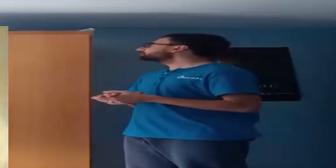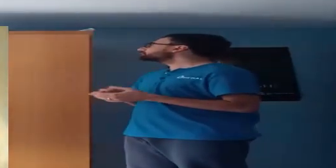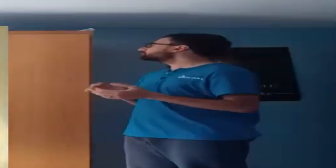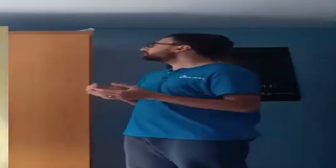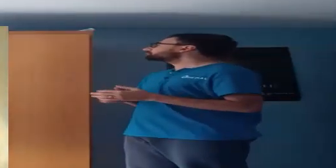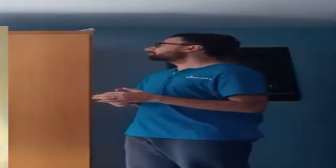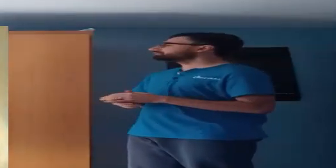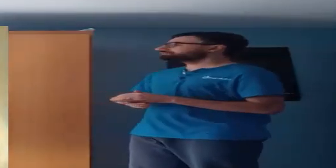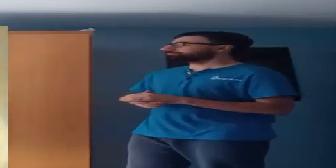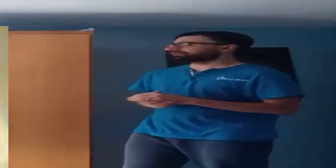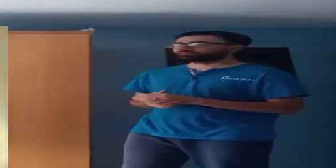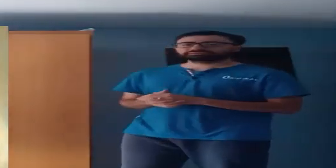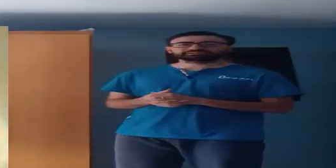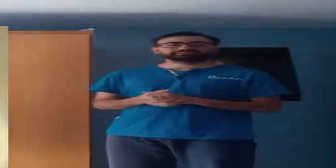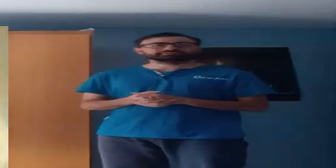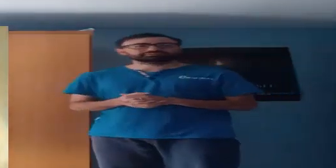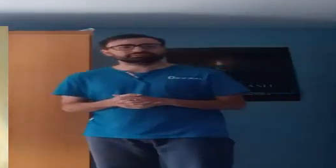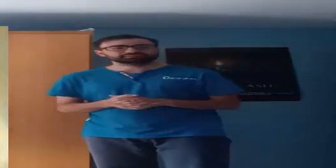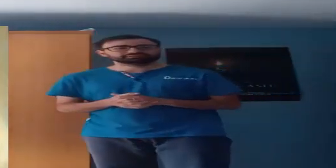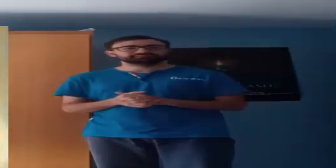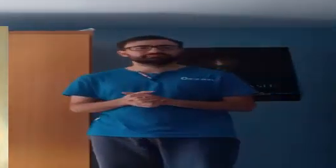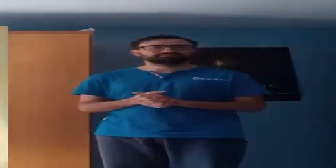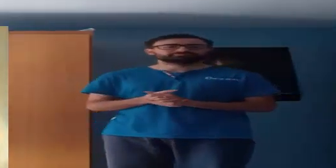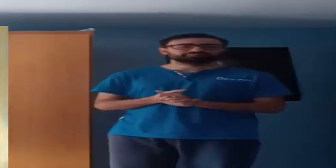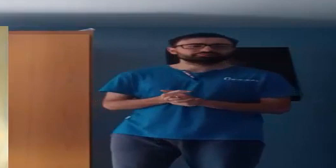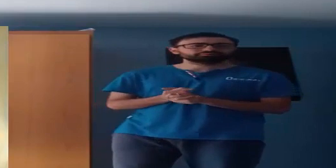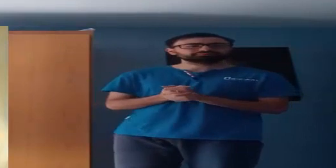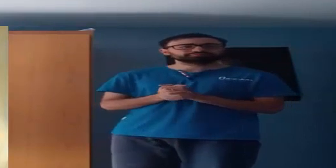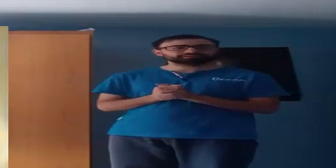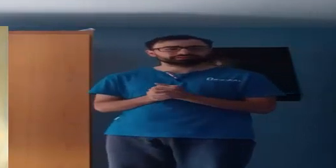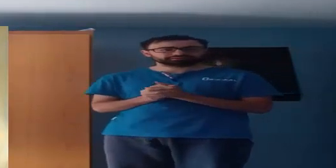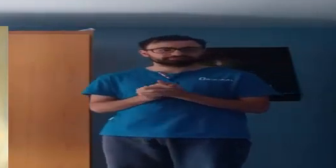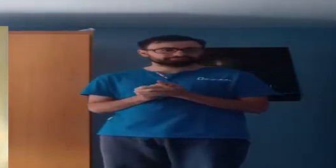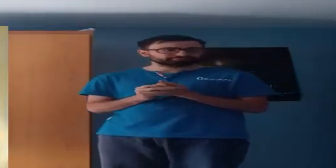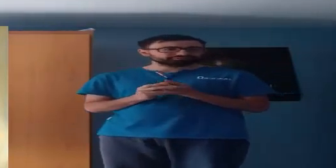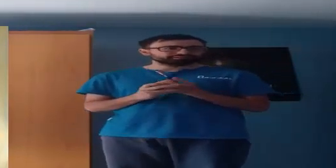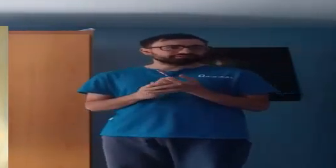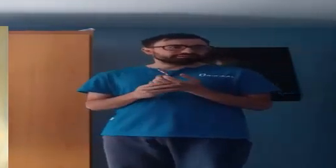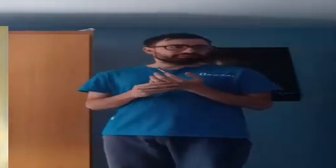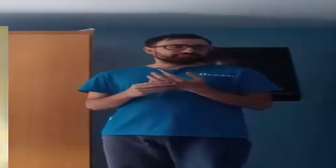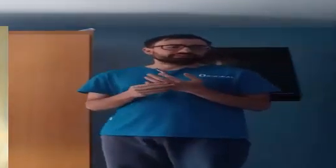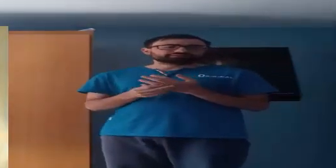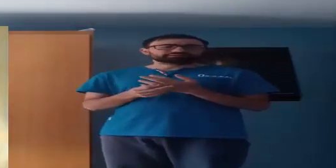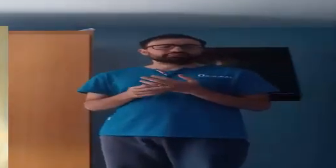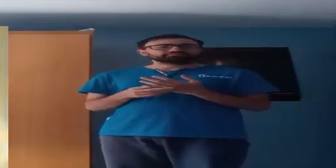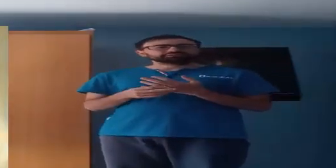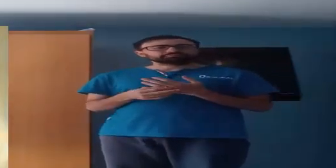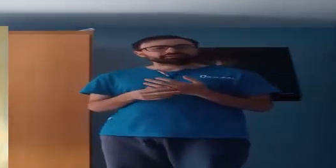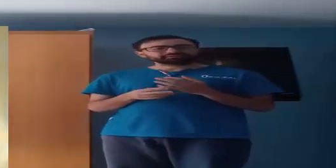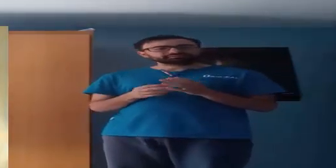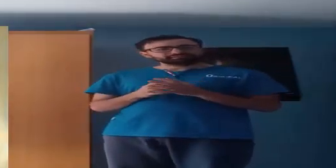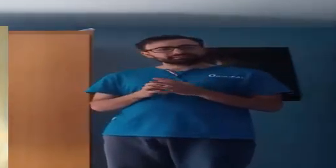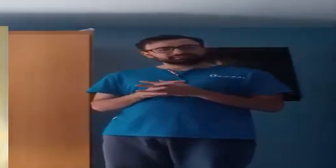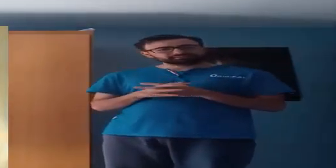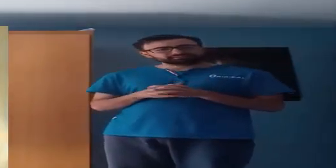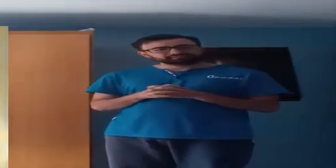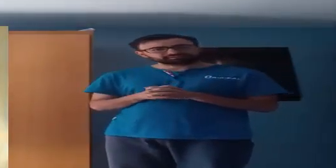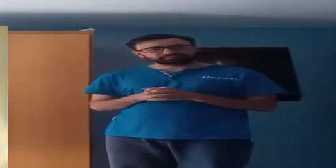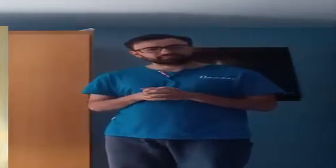quería tocar más sus preciosas canciones. Luego se acercaron unas bacantes, eran